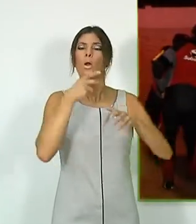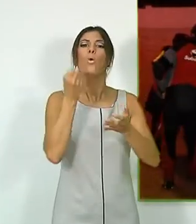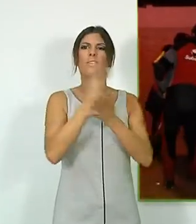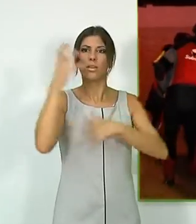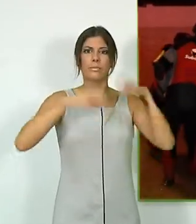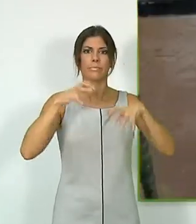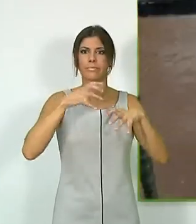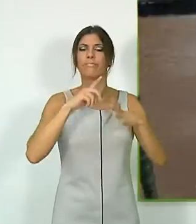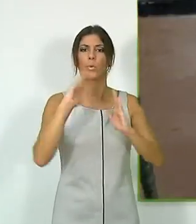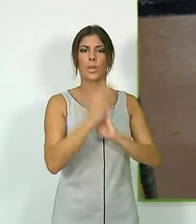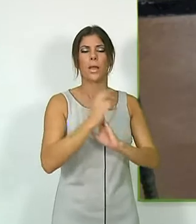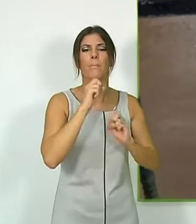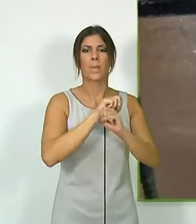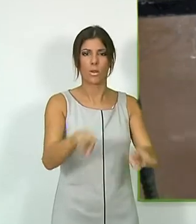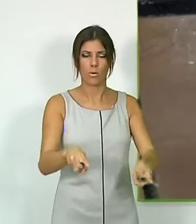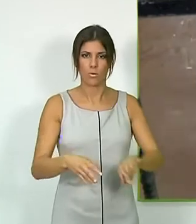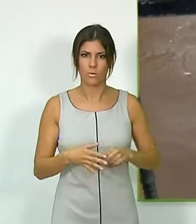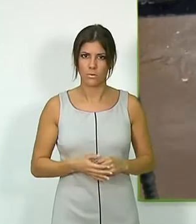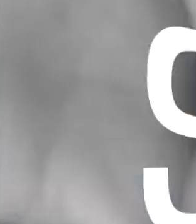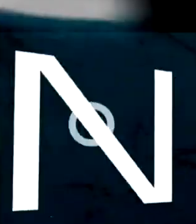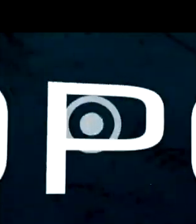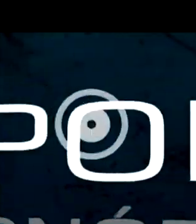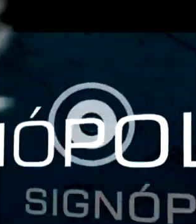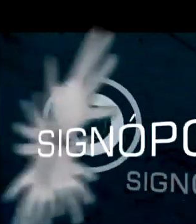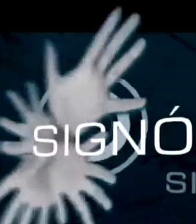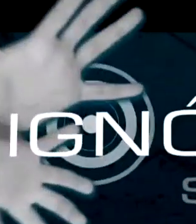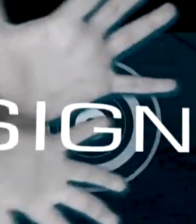lamentado que llueve sobre mojado.